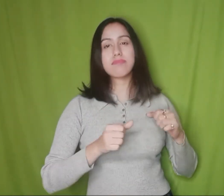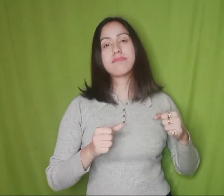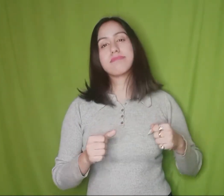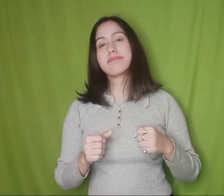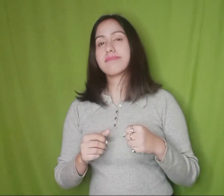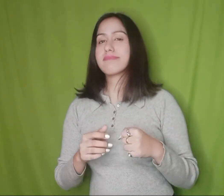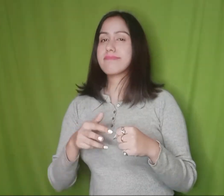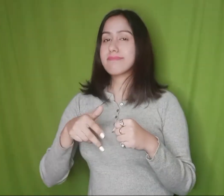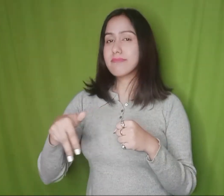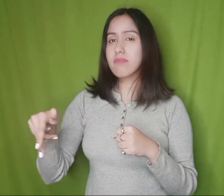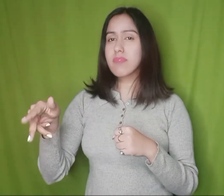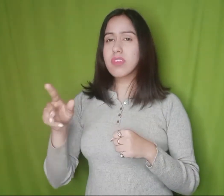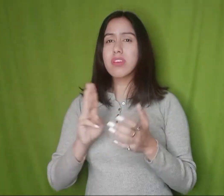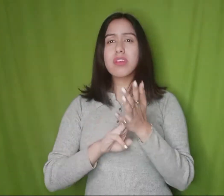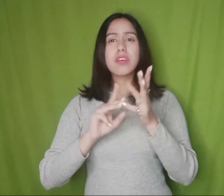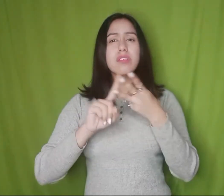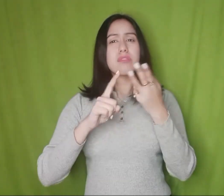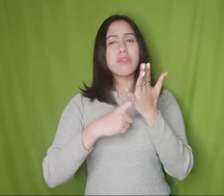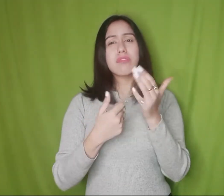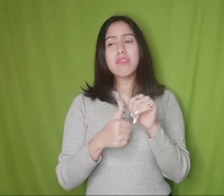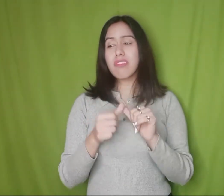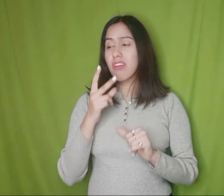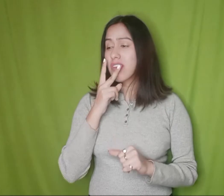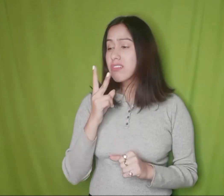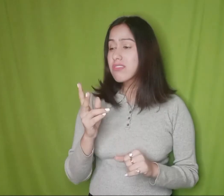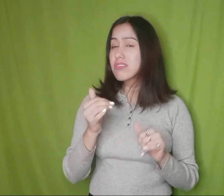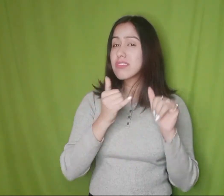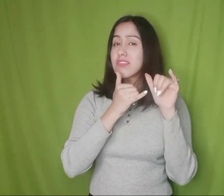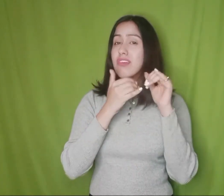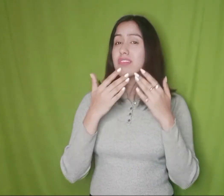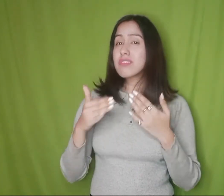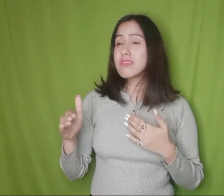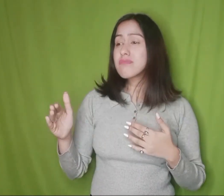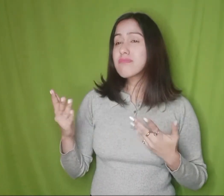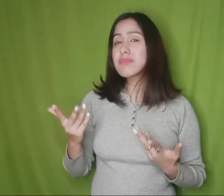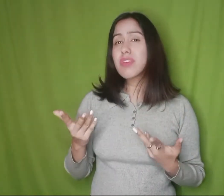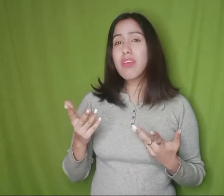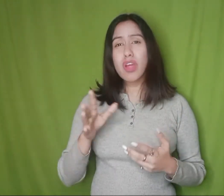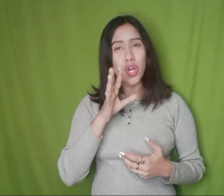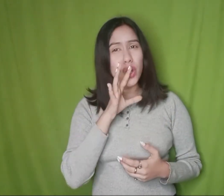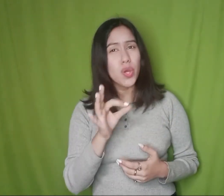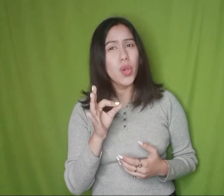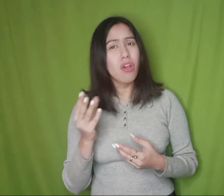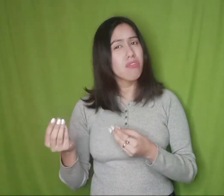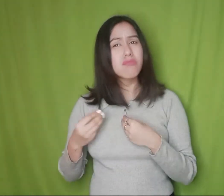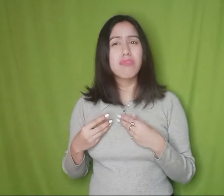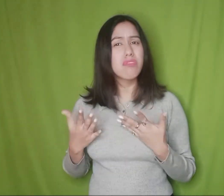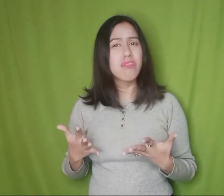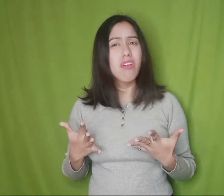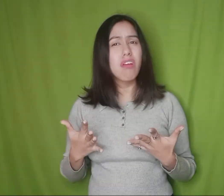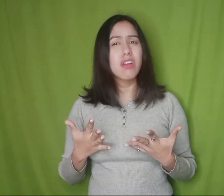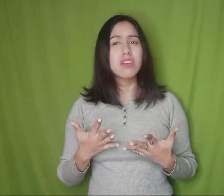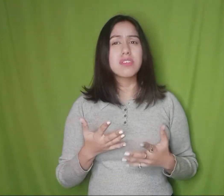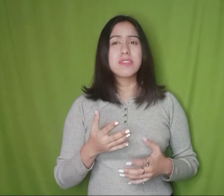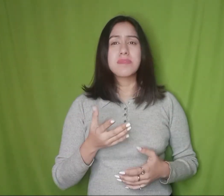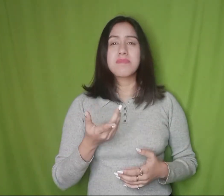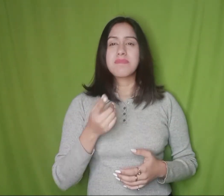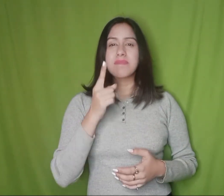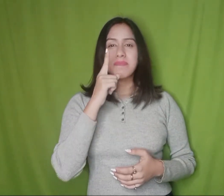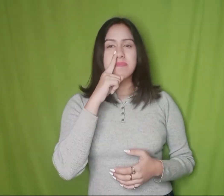रखी और चलने लगे। उस मूर्ति में न जाने क्या आकर्षण था। मीरा उसमें बंध गई थी। दादी सा